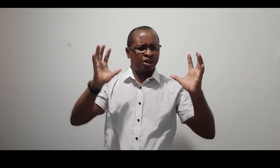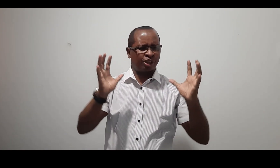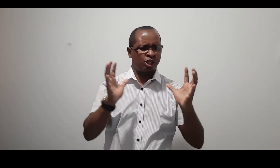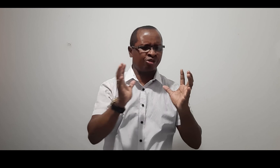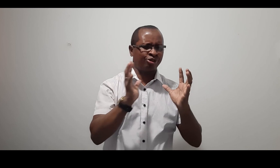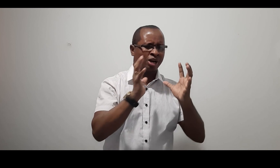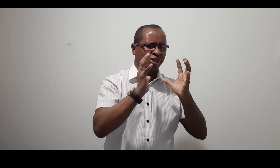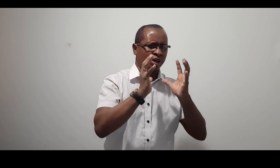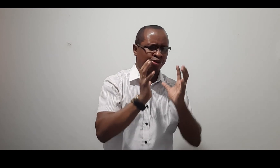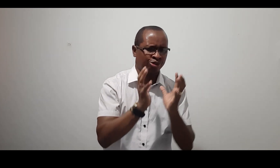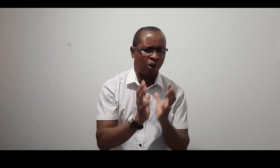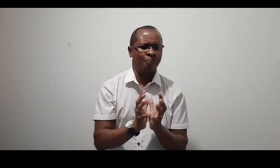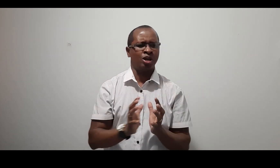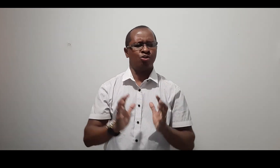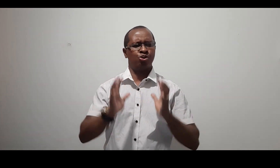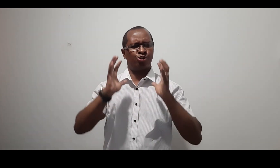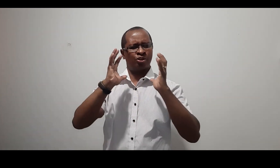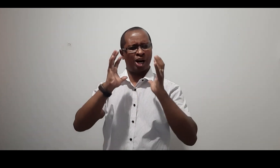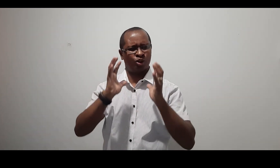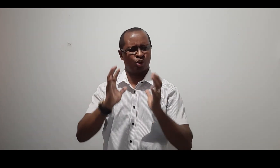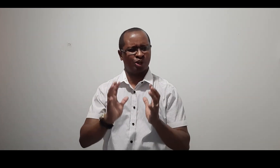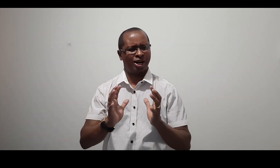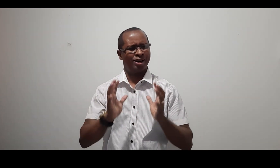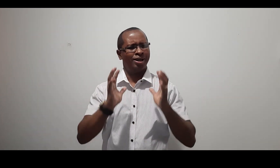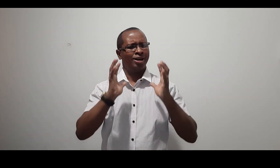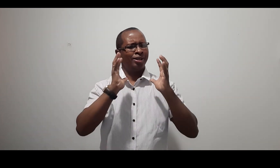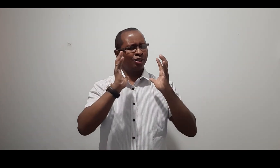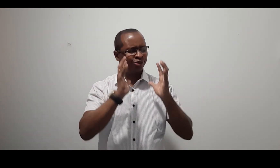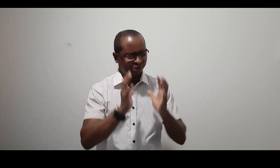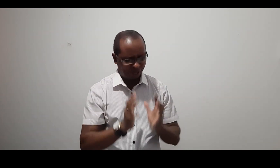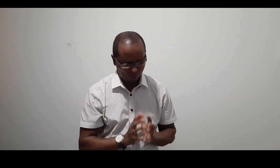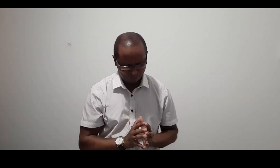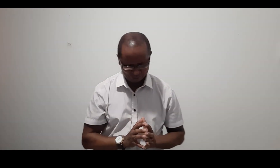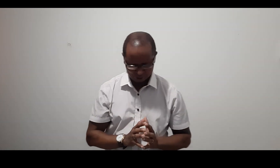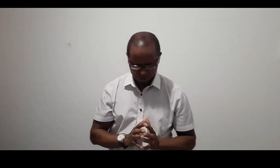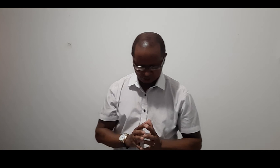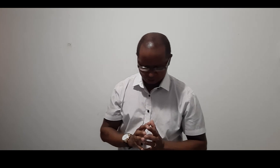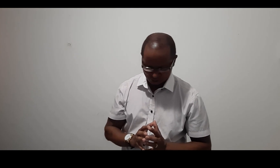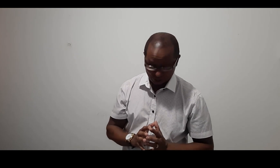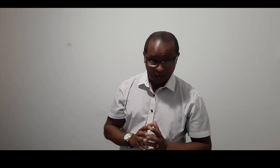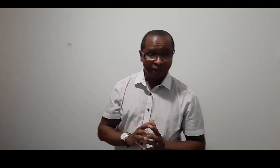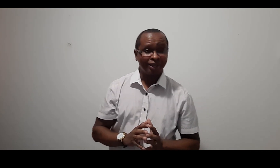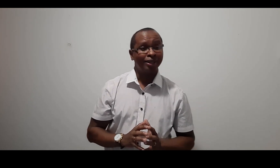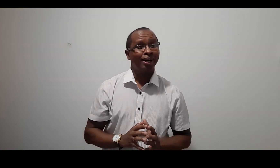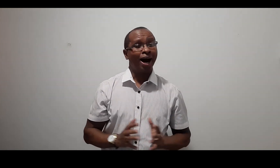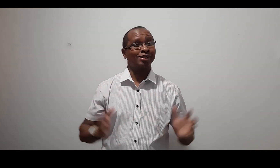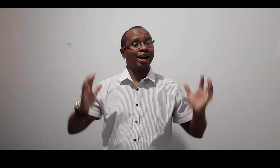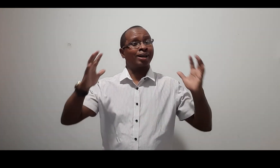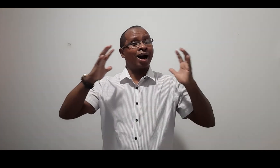velona sy ny finoana velona ny fonao fo finy fahadiovana ny fonao ary anzakany